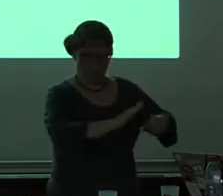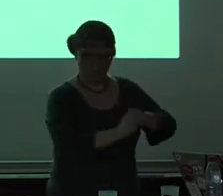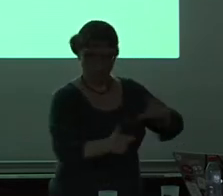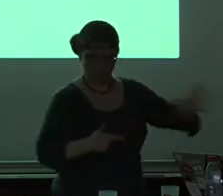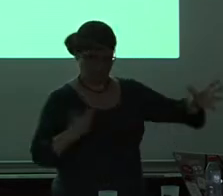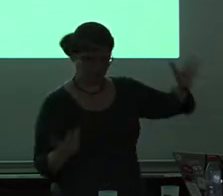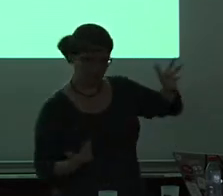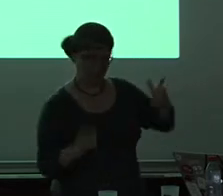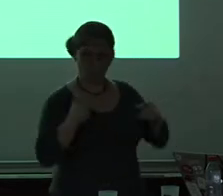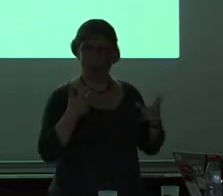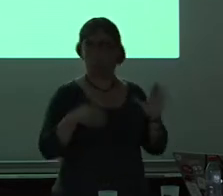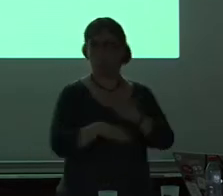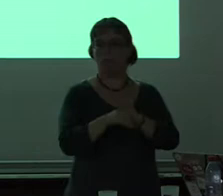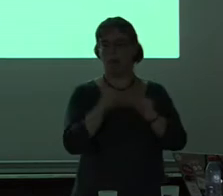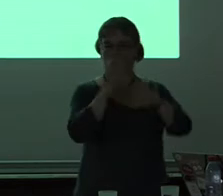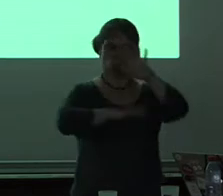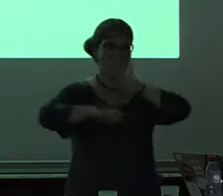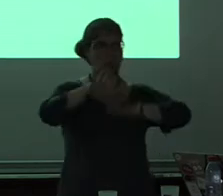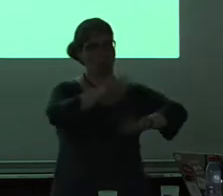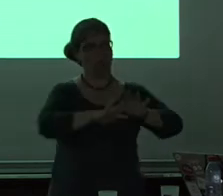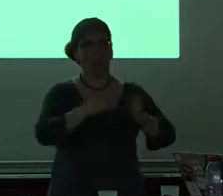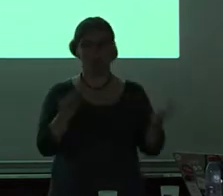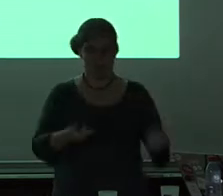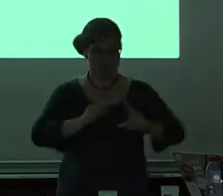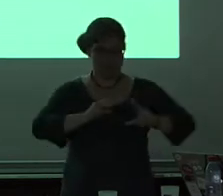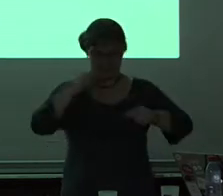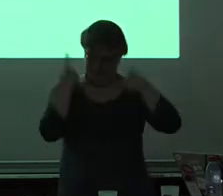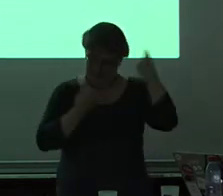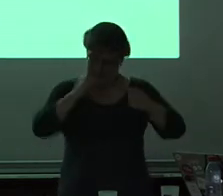ce n'était pas super évident. Maintenant, c'est un peu plus clair.